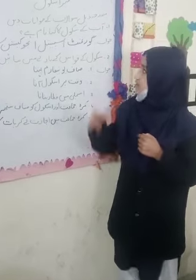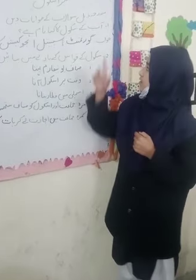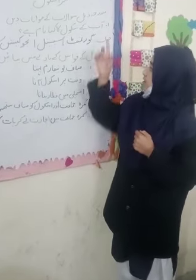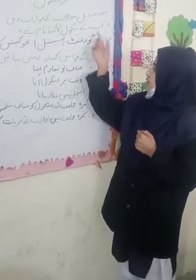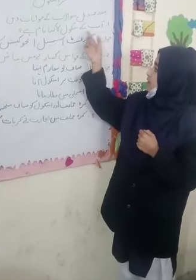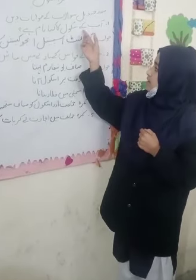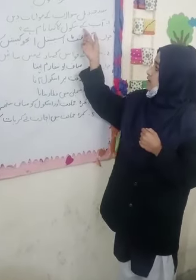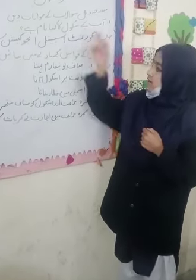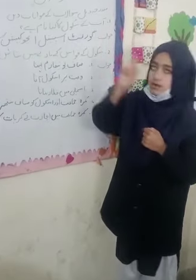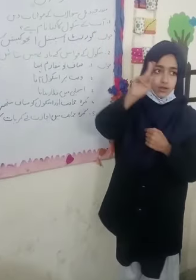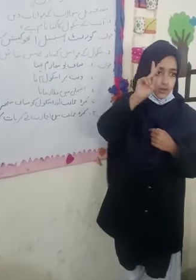के